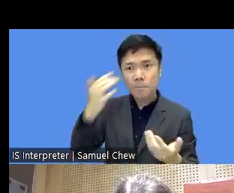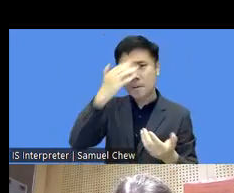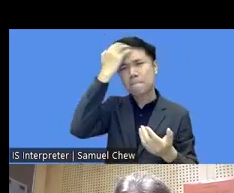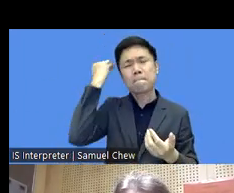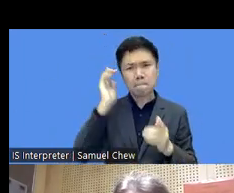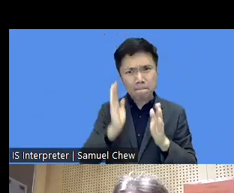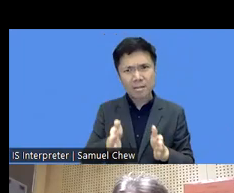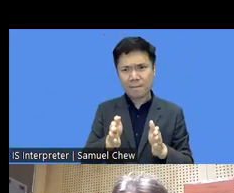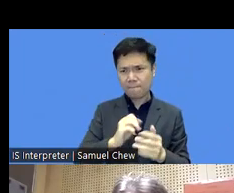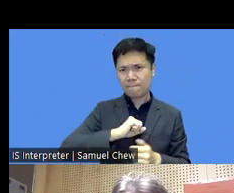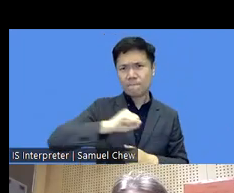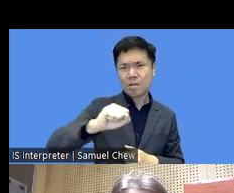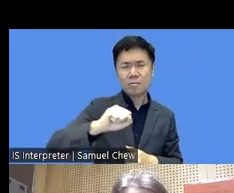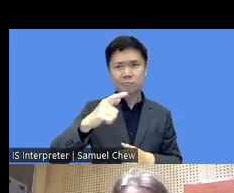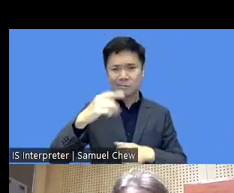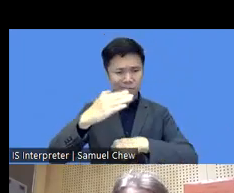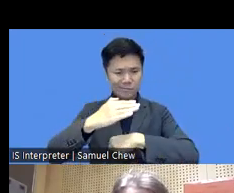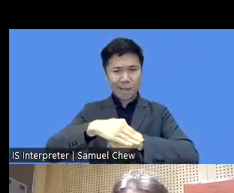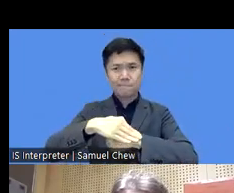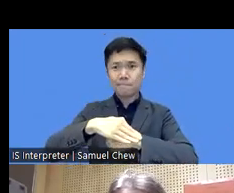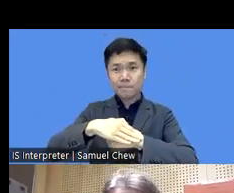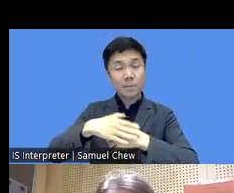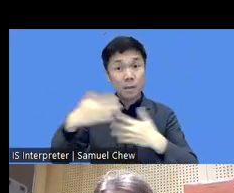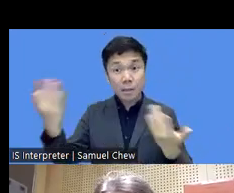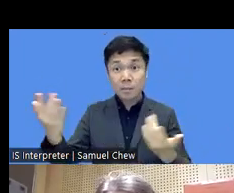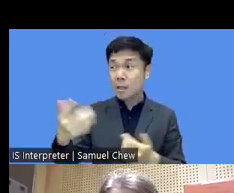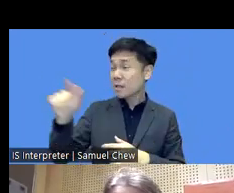refugiados es muy importante implementar